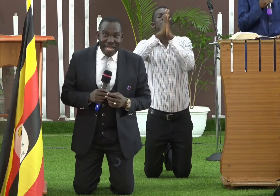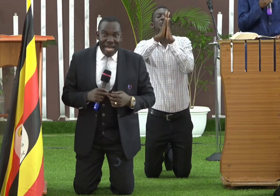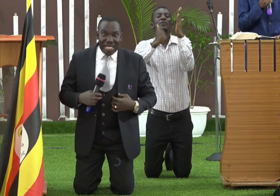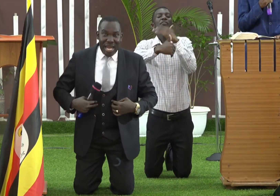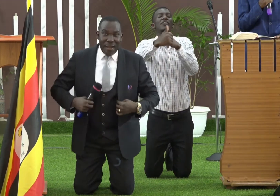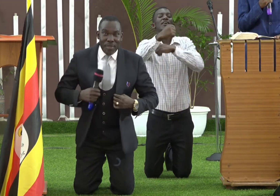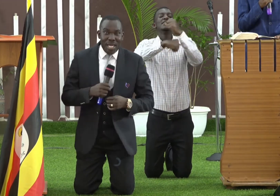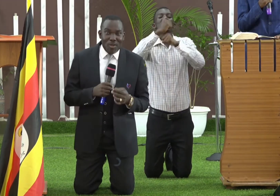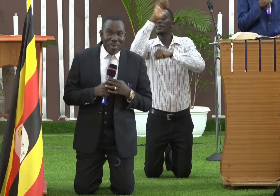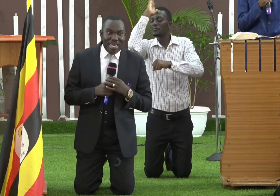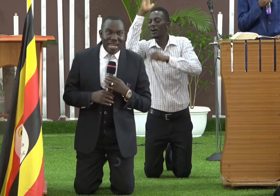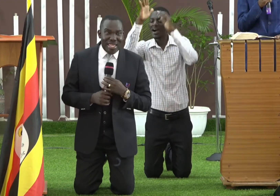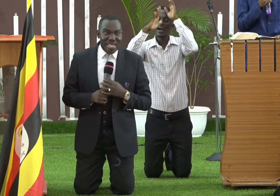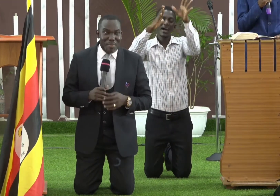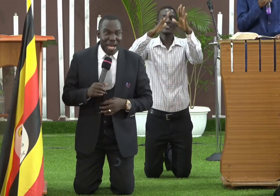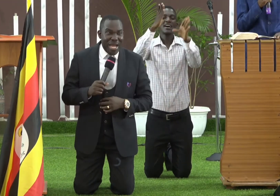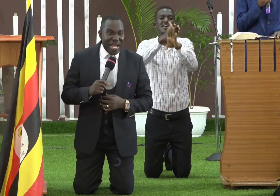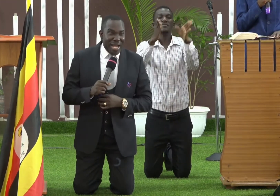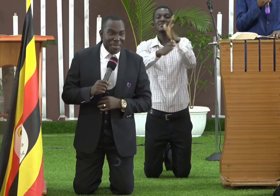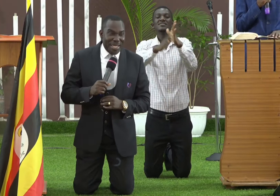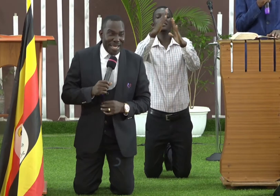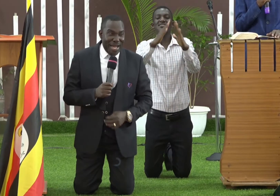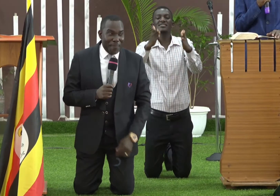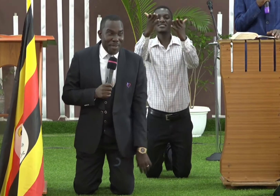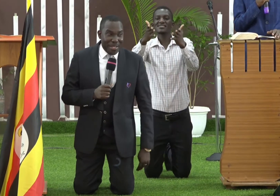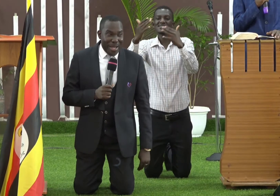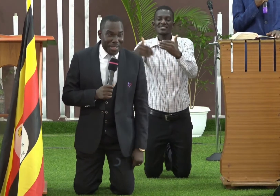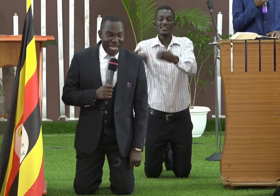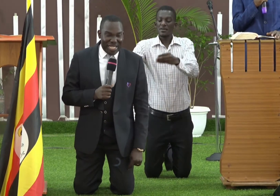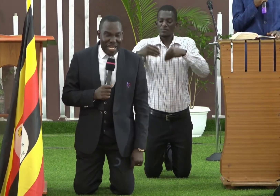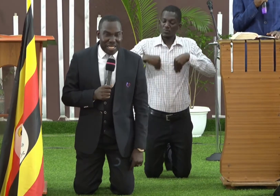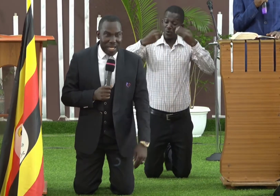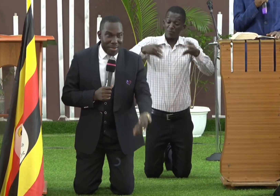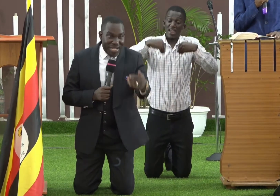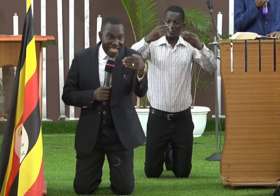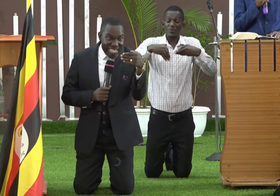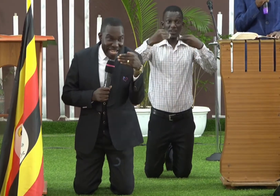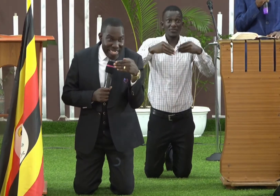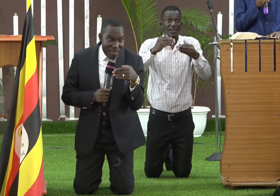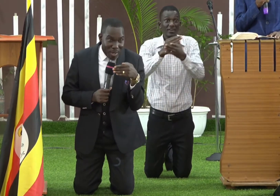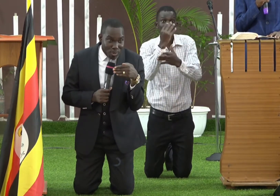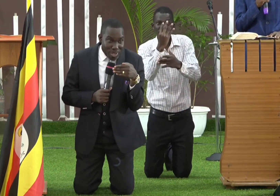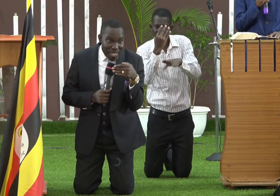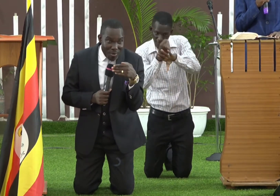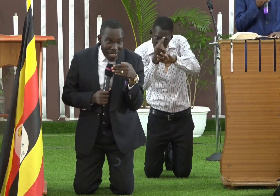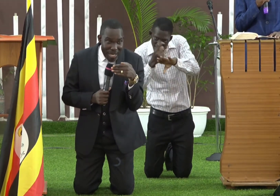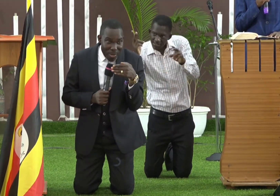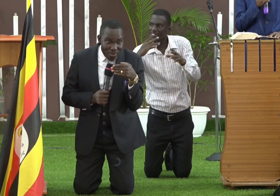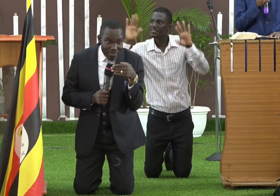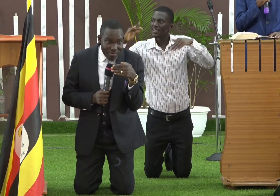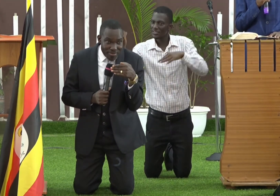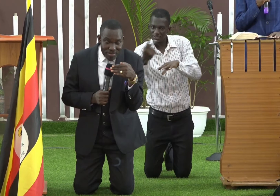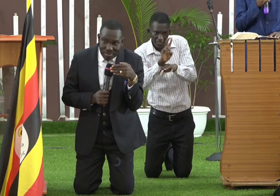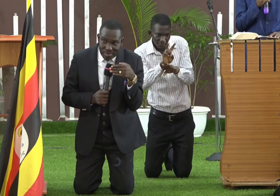gijja taata enyumba gye navimba ngabirira ngabirira taata ngebule dakika nya bakutuuseeko bali